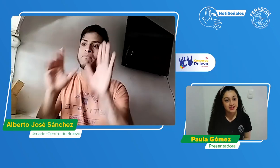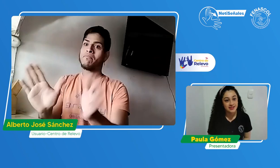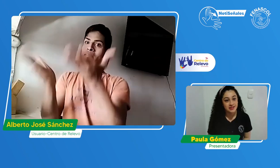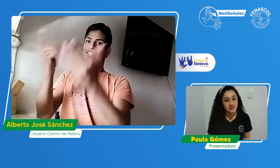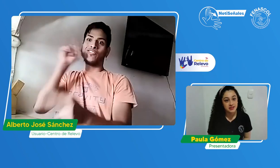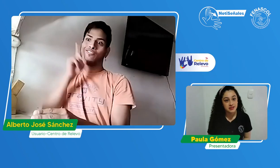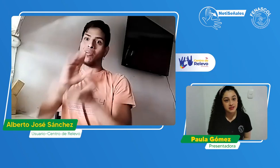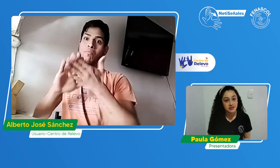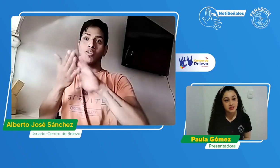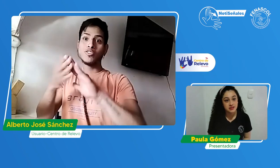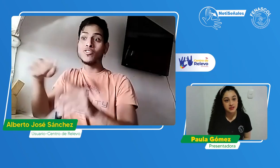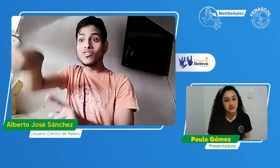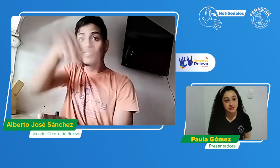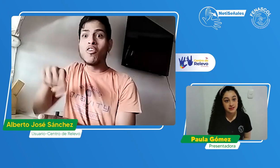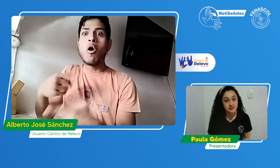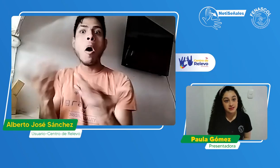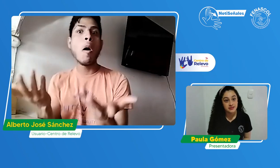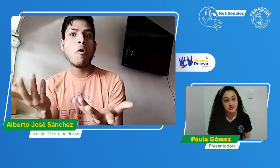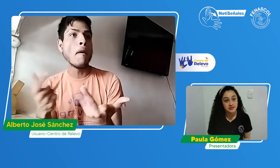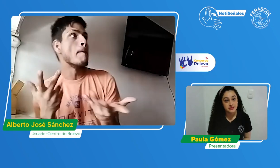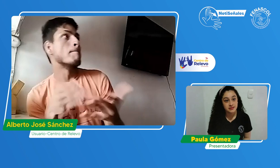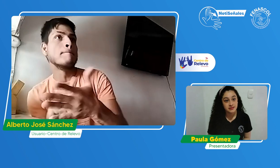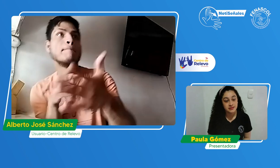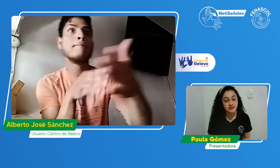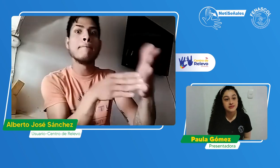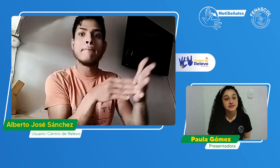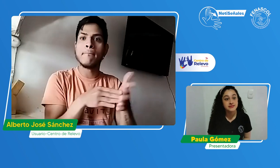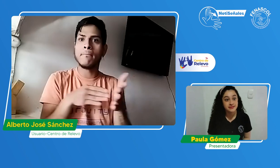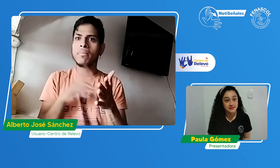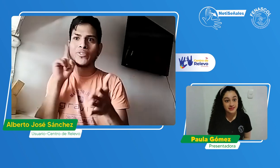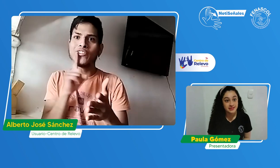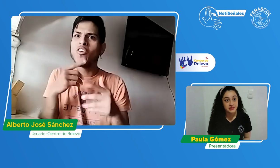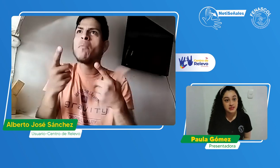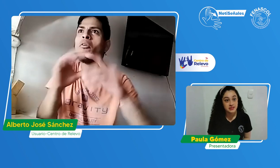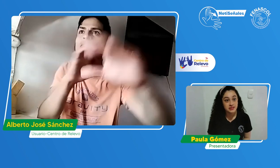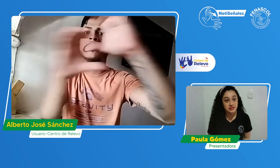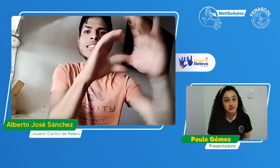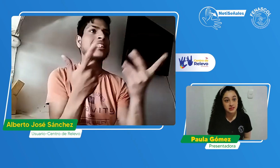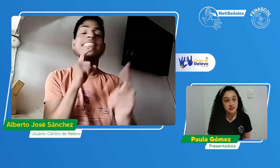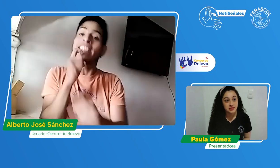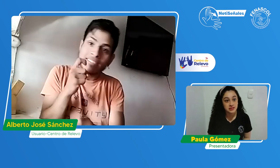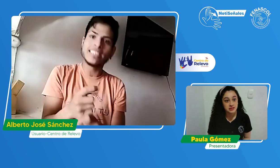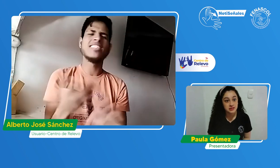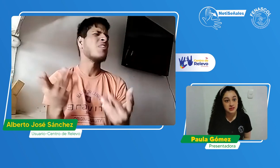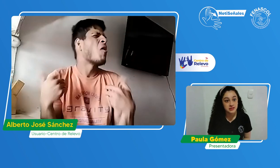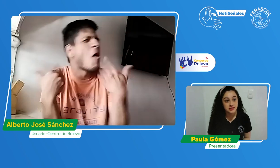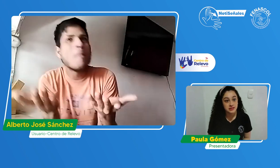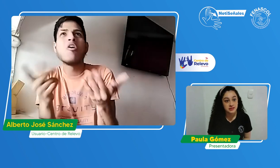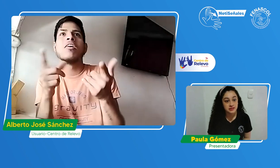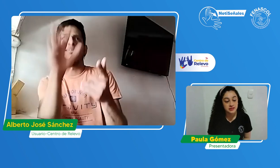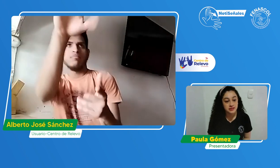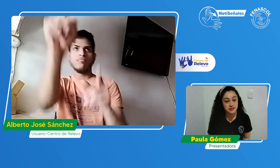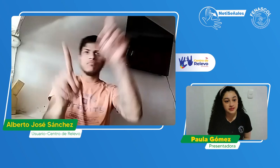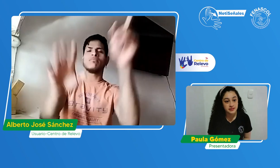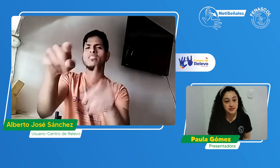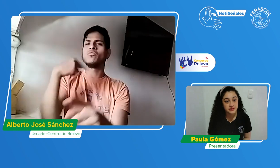claro Es realmente Útil para la comunidad sorda los sordos encuentran Barreras comunicativas y es difícil